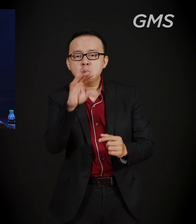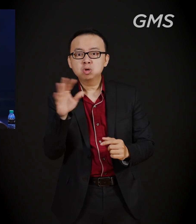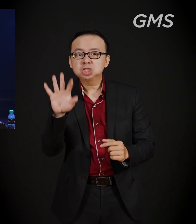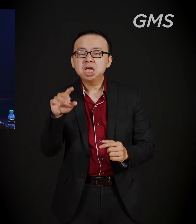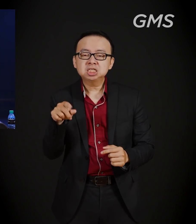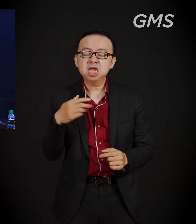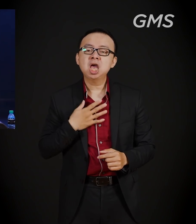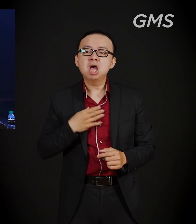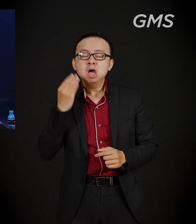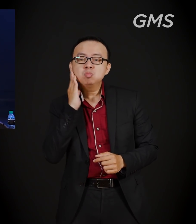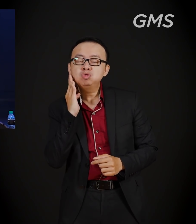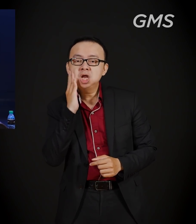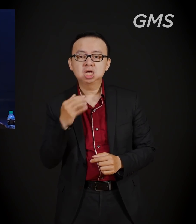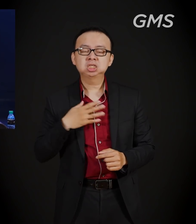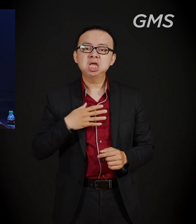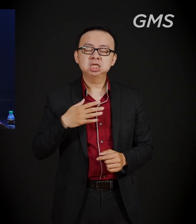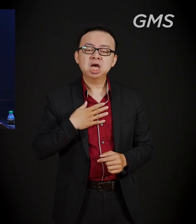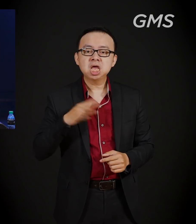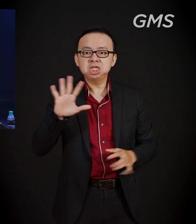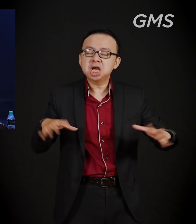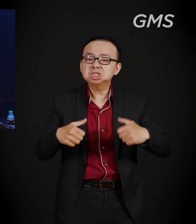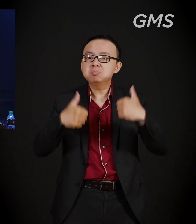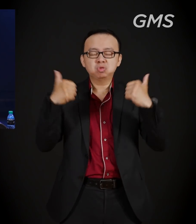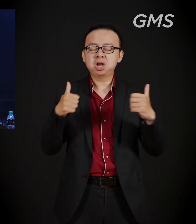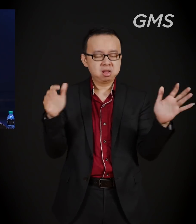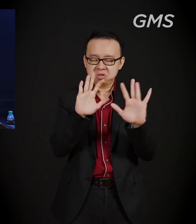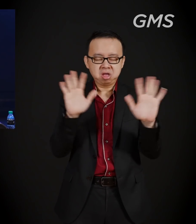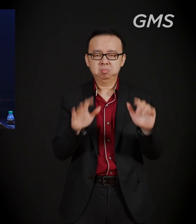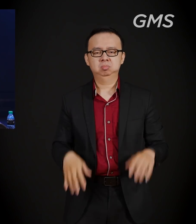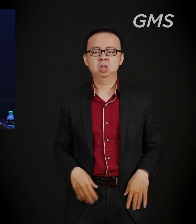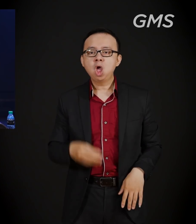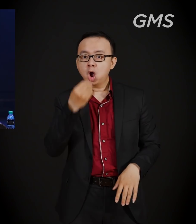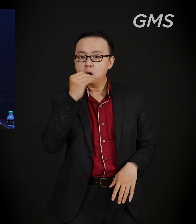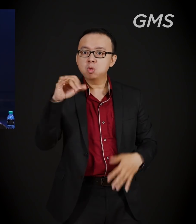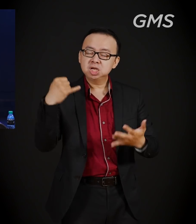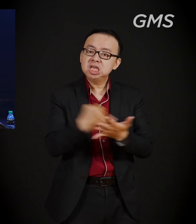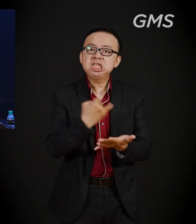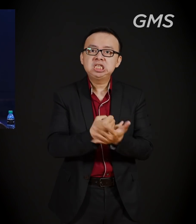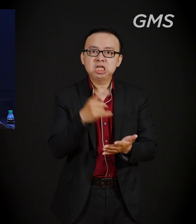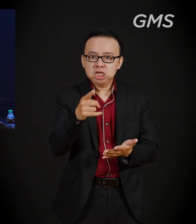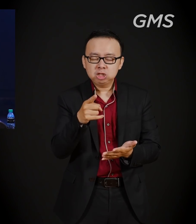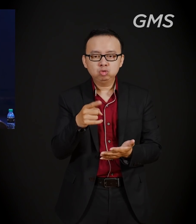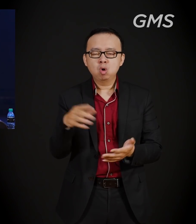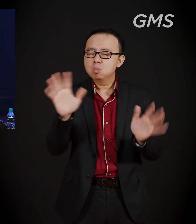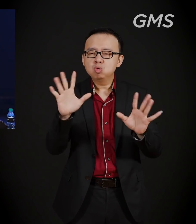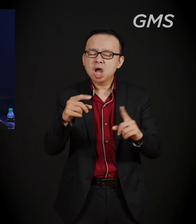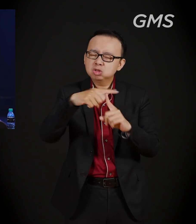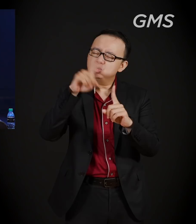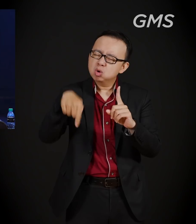Masa saya harus mengabarkan Injil, kan saya belum sempurna. Pekabaran Injil bukan tugas dari orang-orang yang sudah